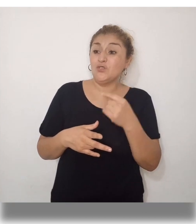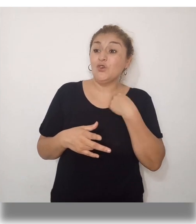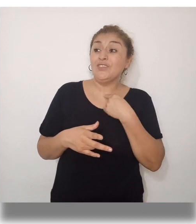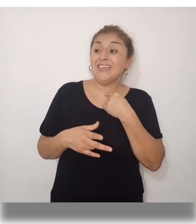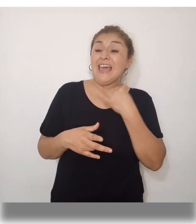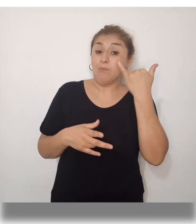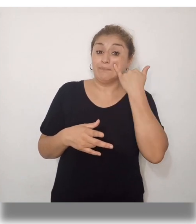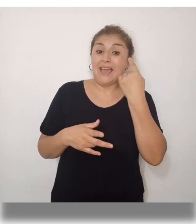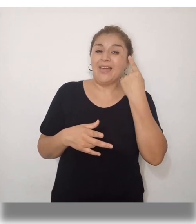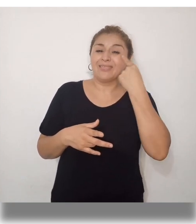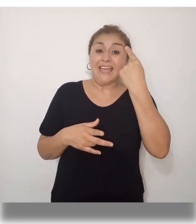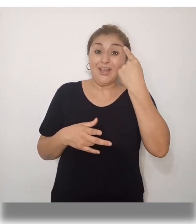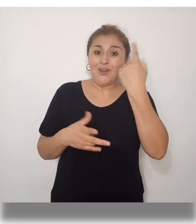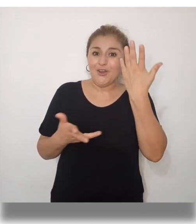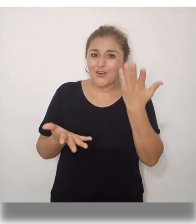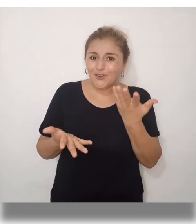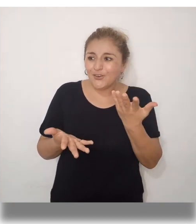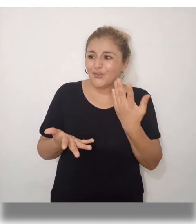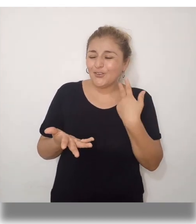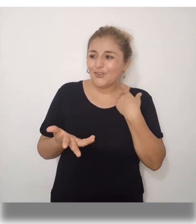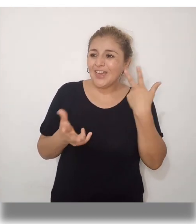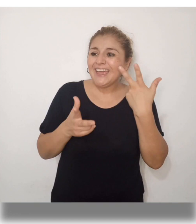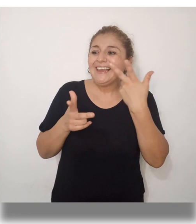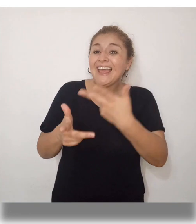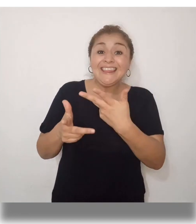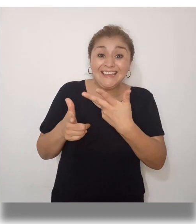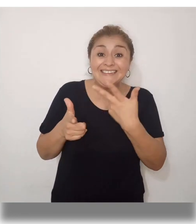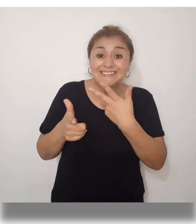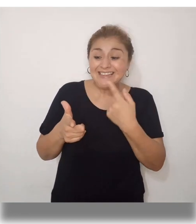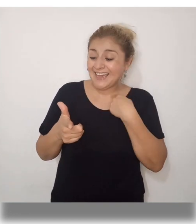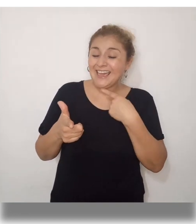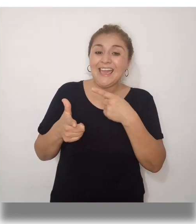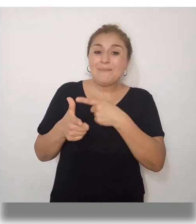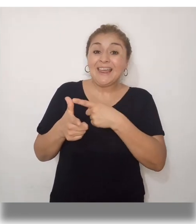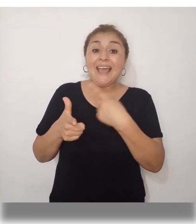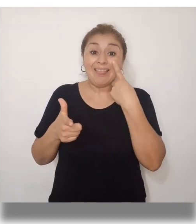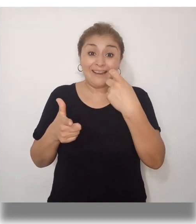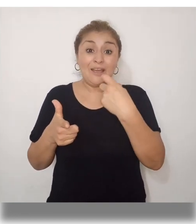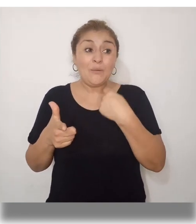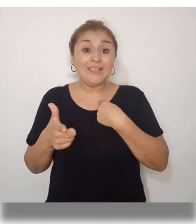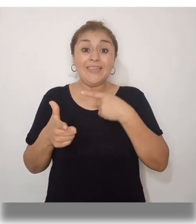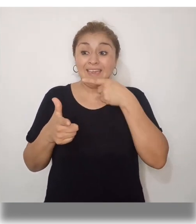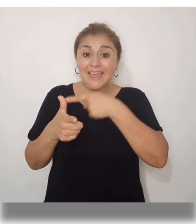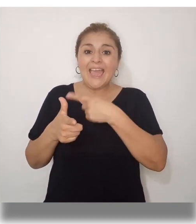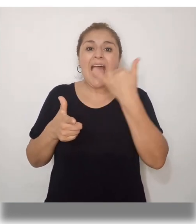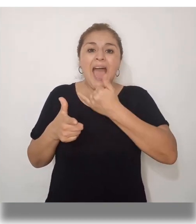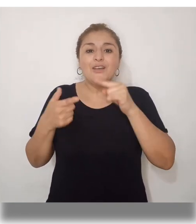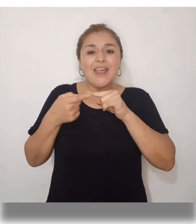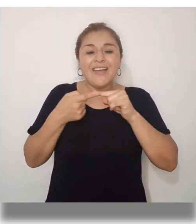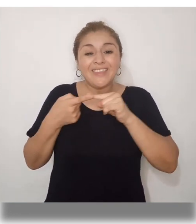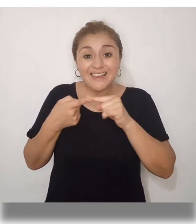él reflexione acerca de Cuál es la calidad de su relación y te